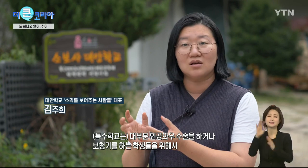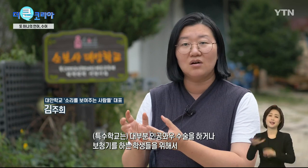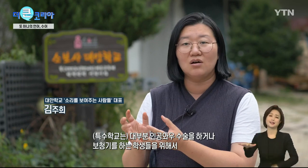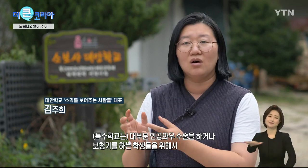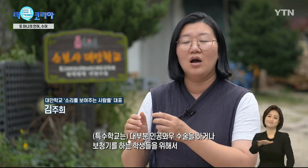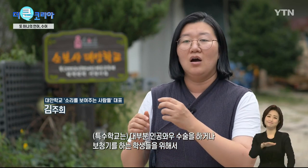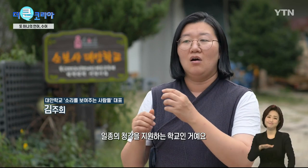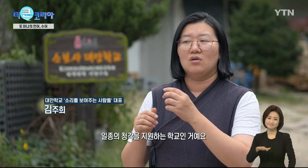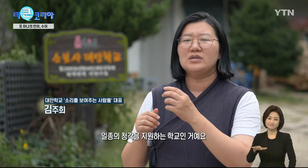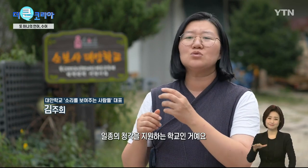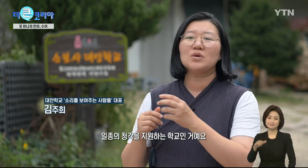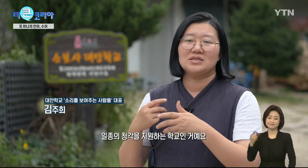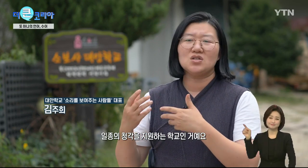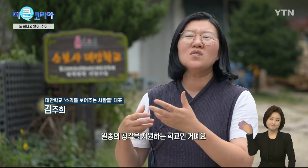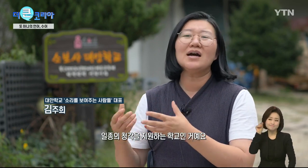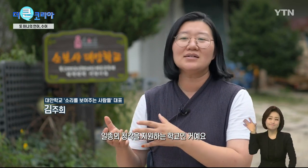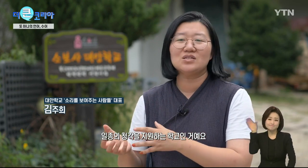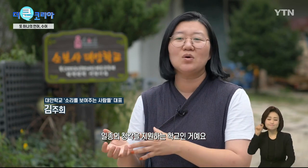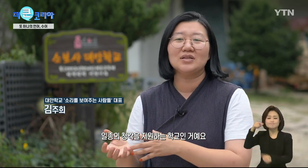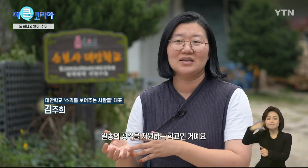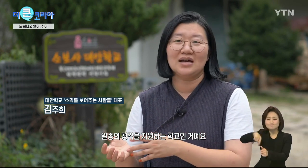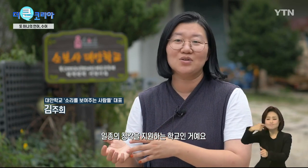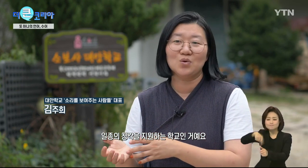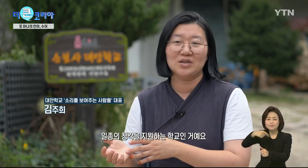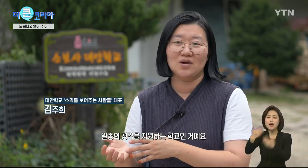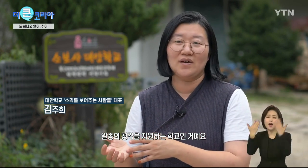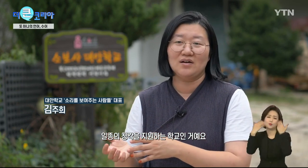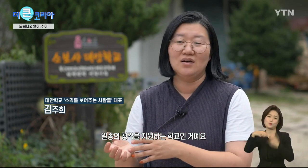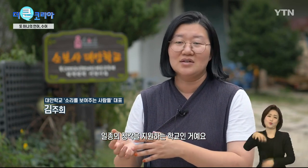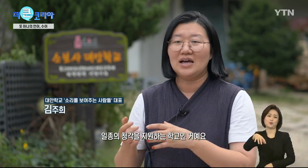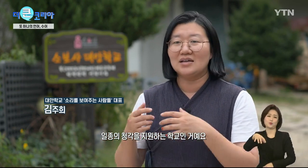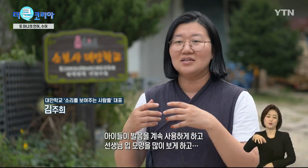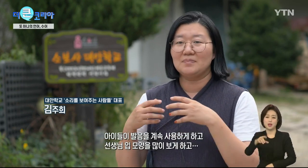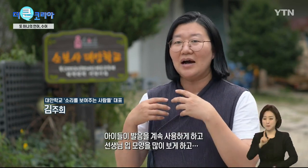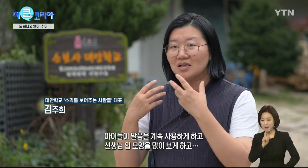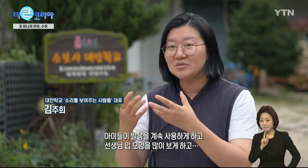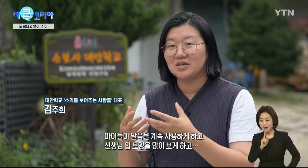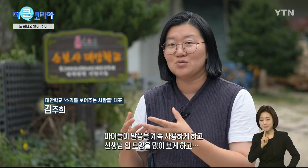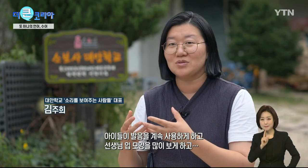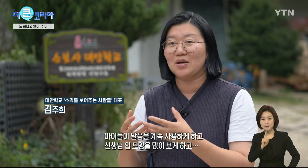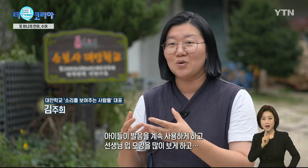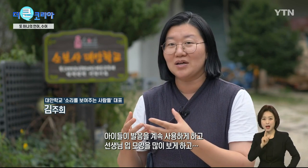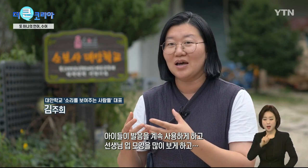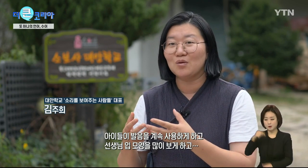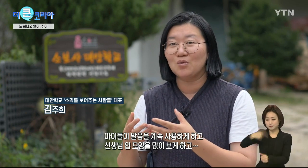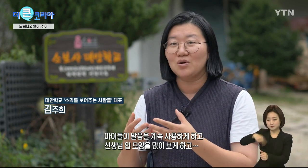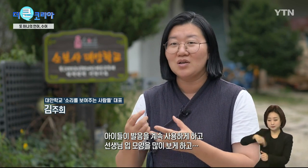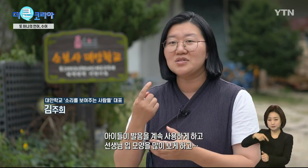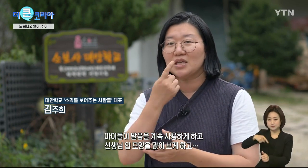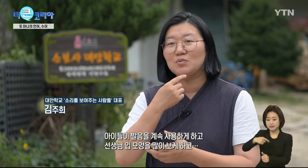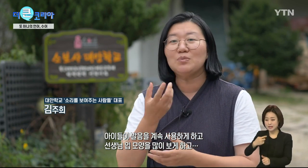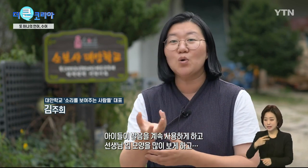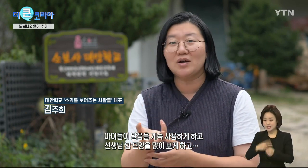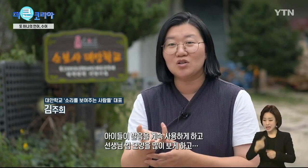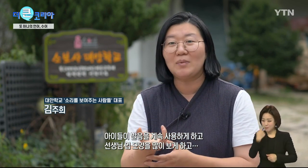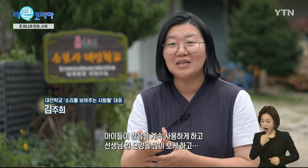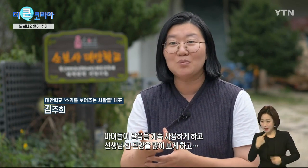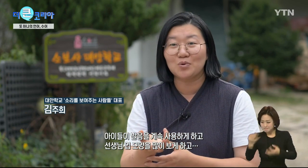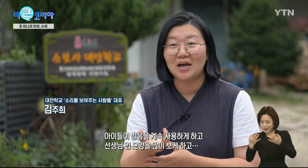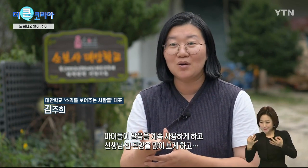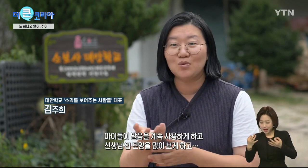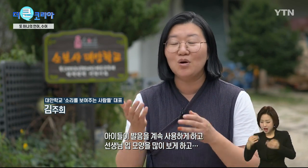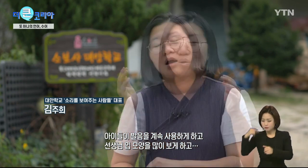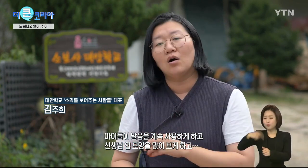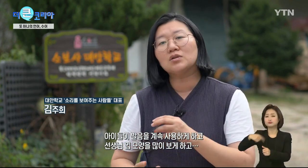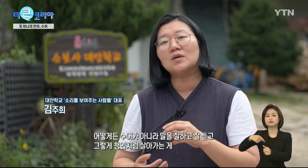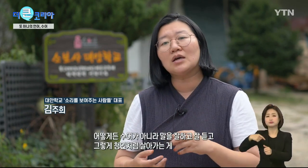학생들을 위해서 일종의 이제 청각을 지원하는 학교인 거예요. 그래서 아이들이 발음을 계속 사용하게 하고 선생님 입모양을 더 많이